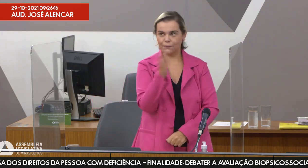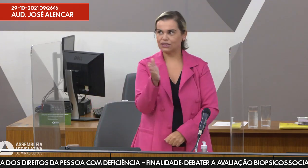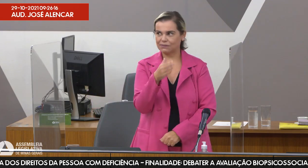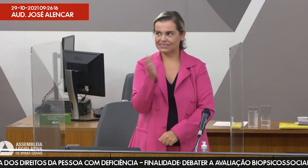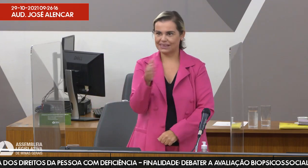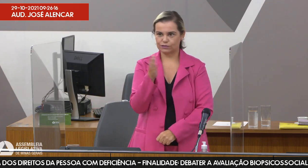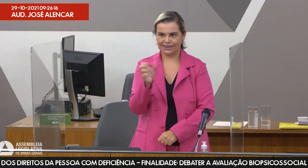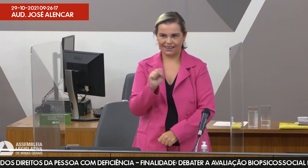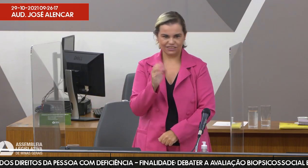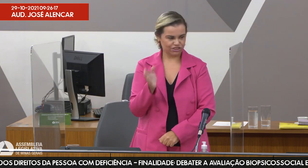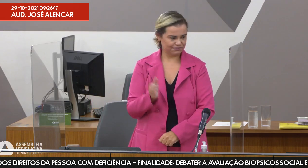Próximo slide.